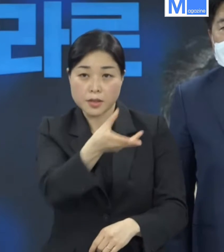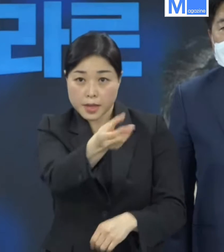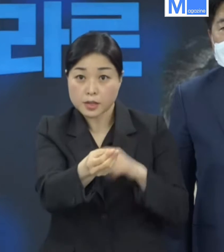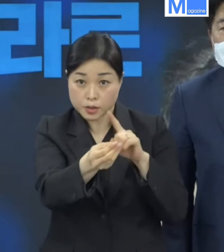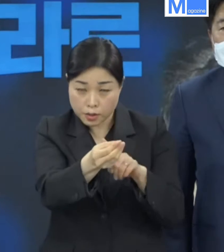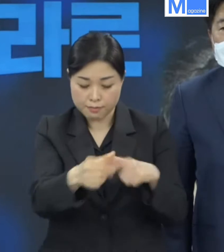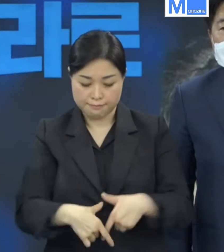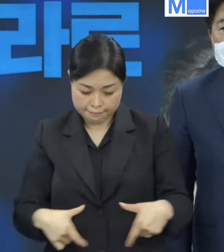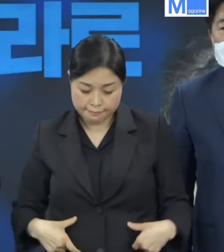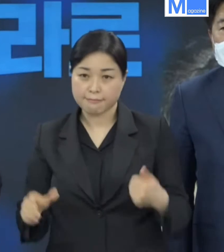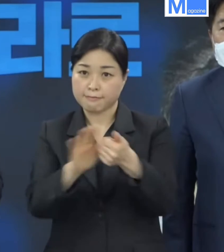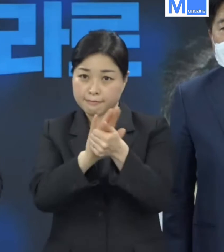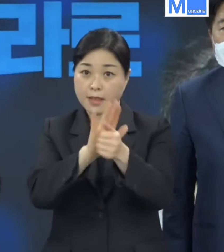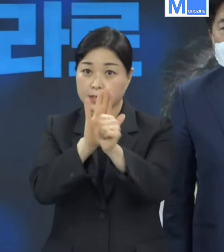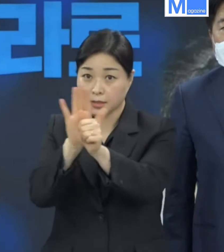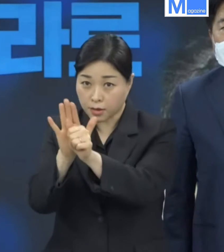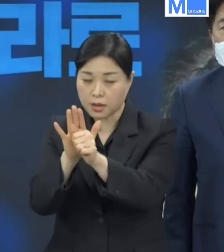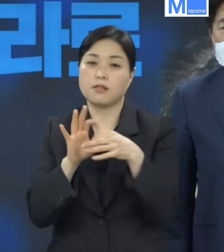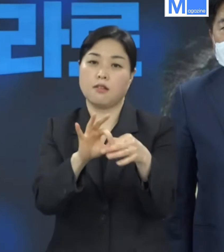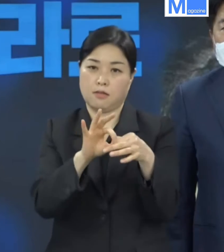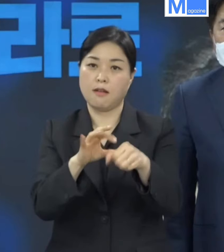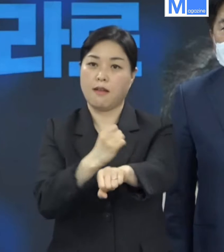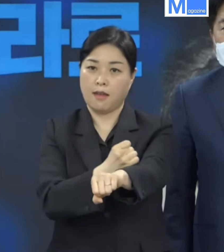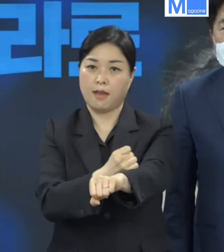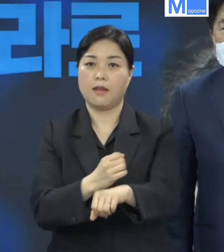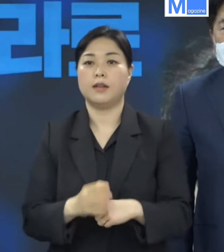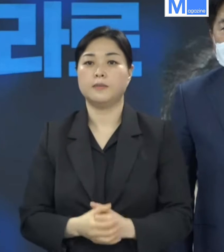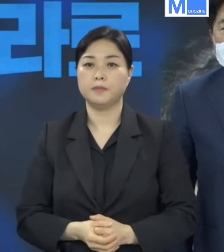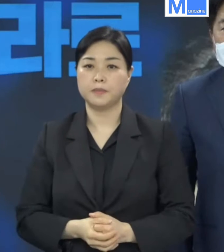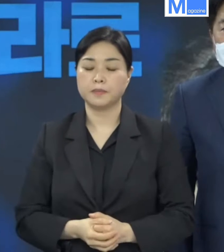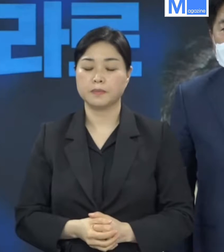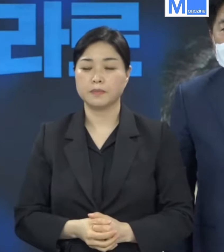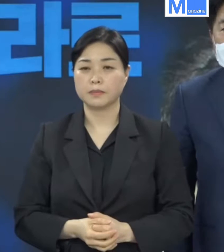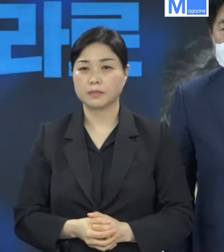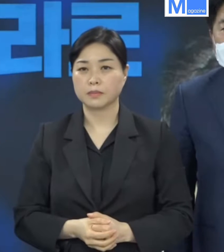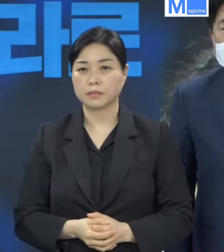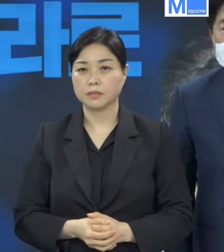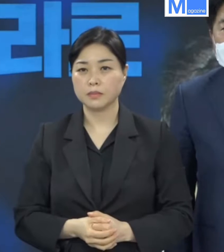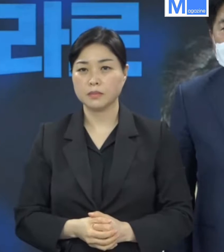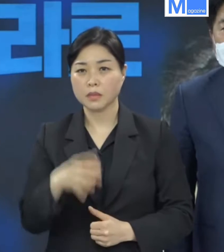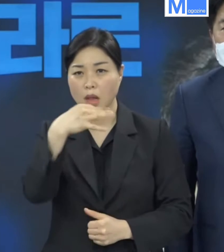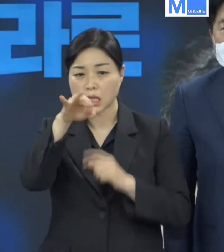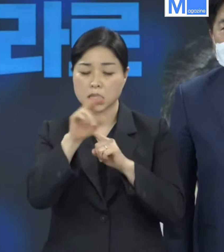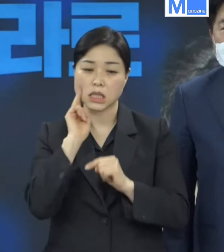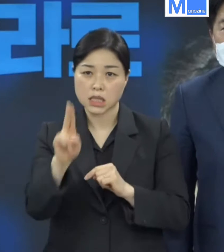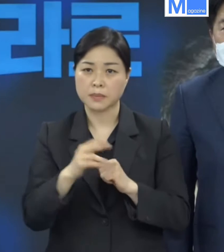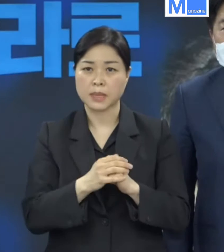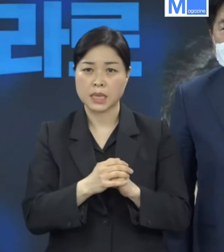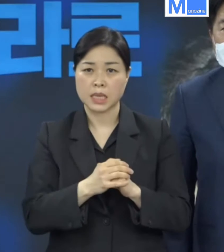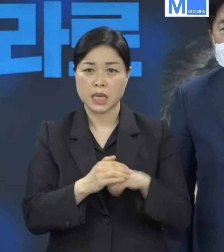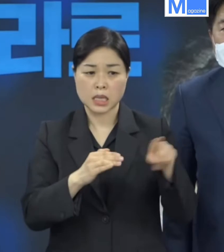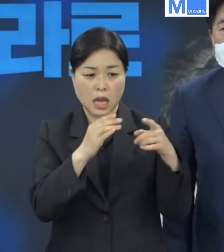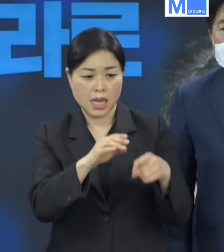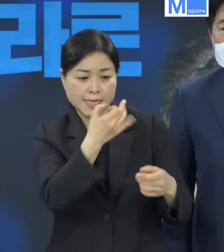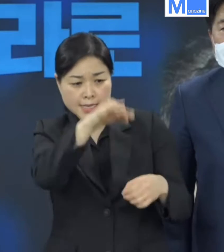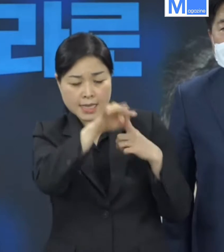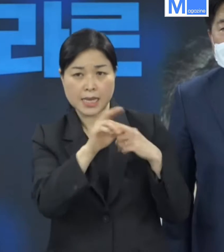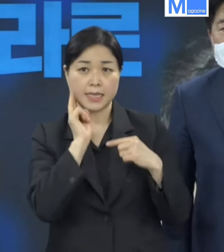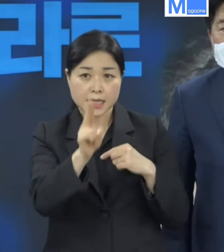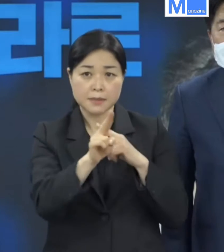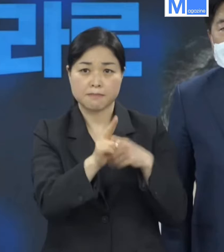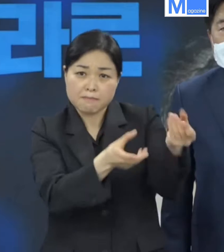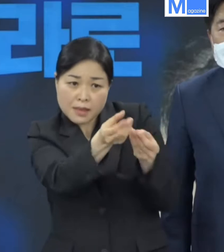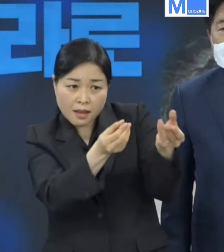포용적 금융 정책과 연계하도록 하겠습니다. 고금리 사채 늪과 폐업의 벼랑으로